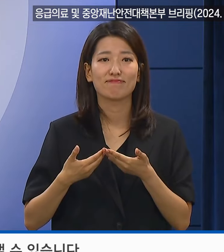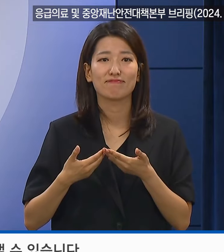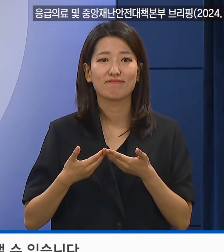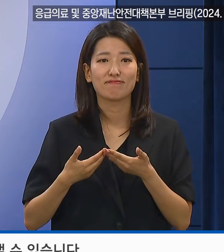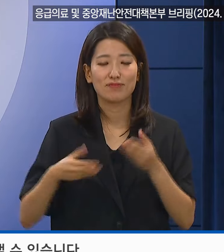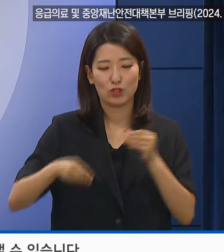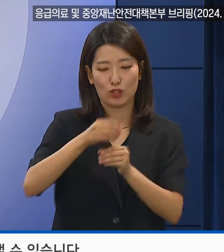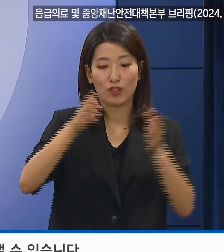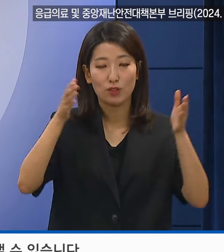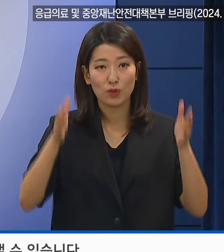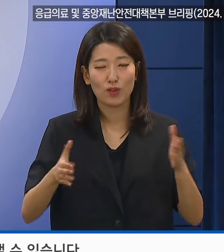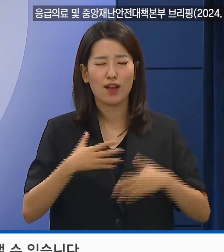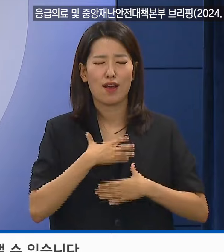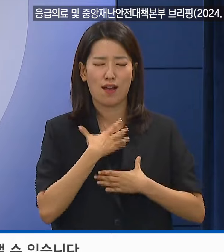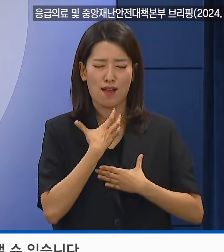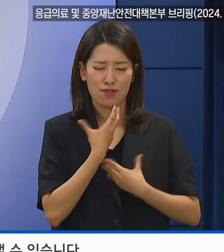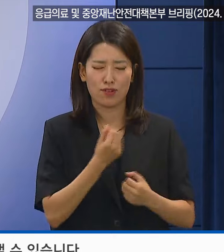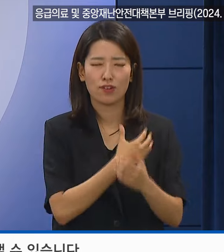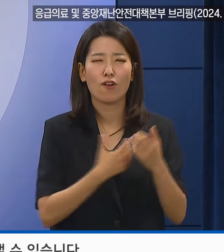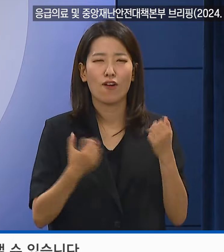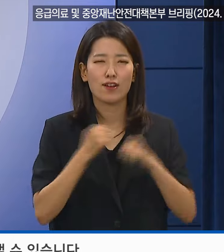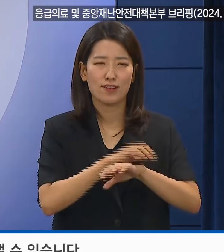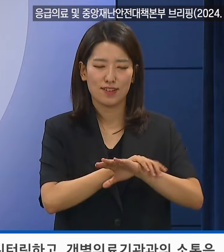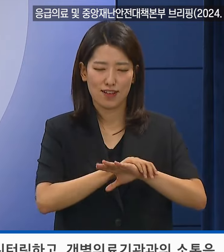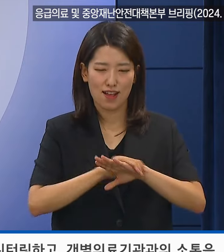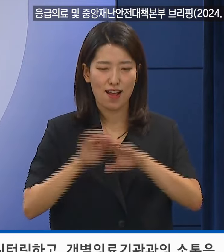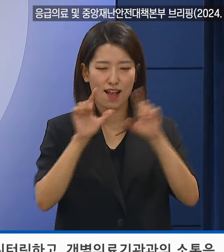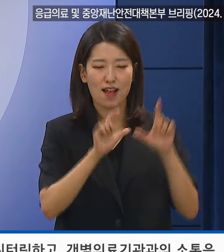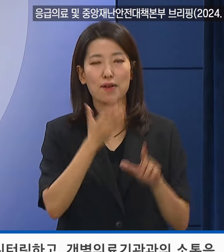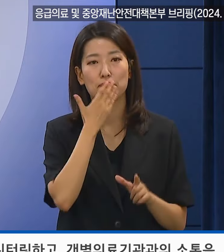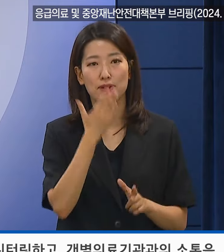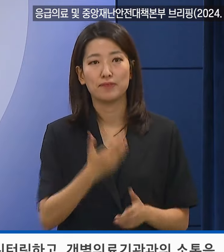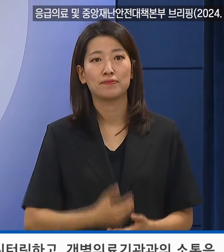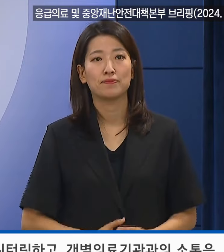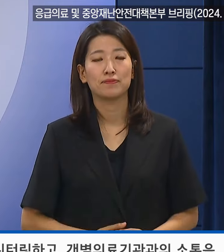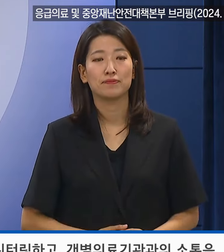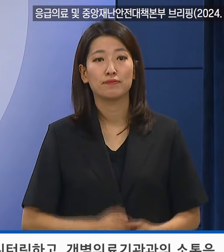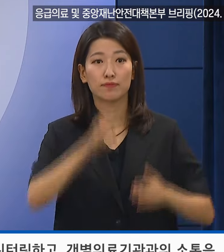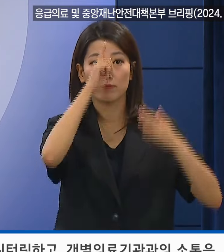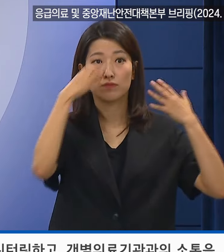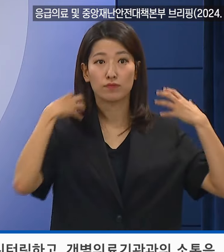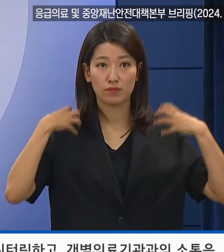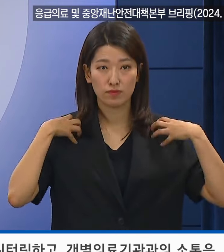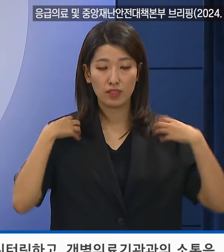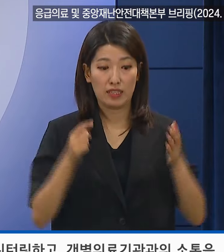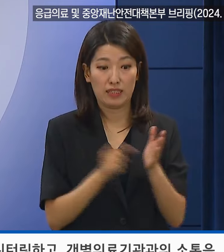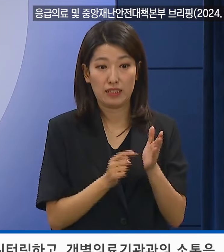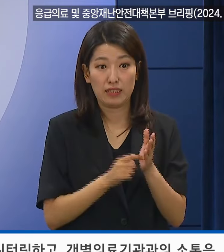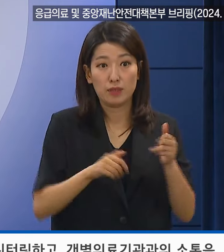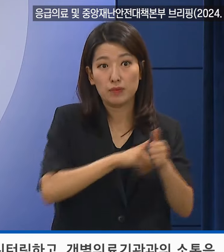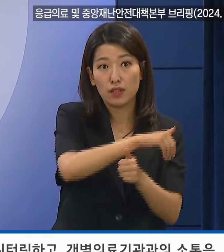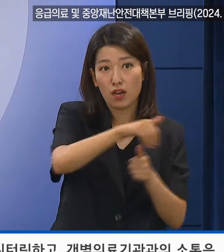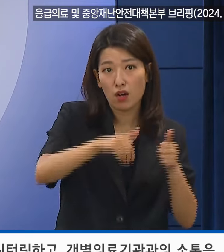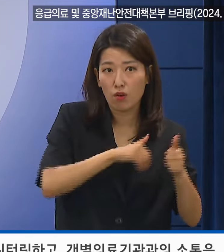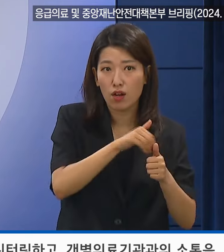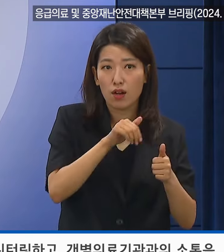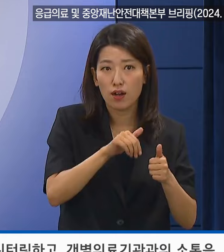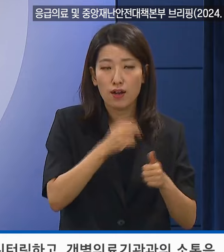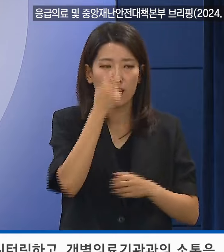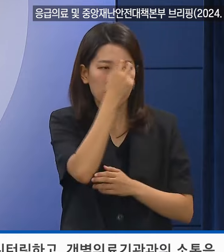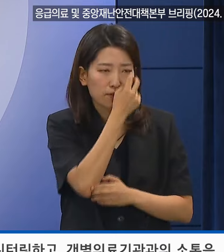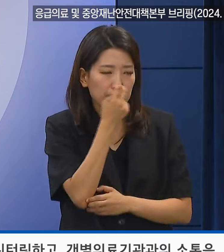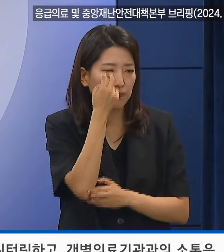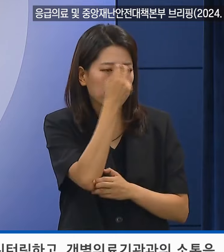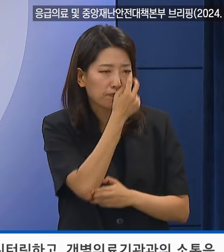건강한 추석 연휴를 보낼 수 있습니다. 정부도 응급의료 및 비상진료 상황을 지속